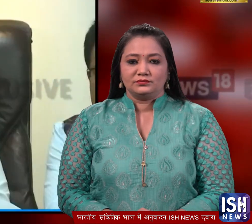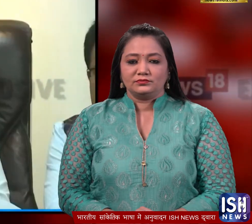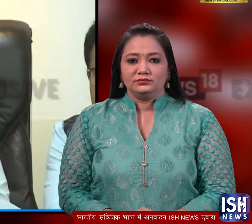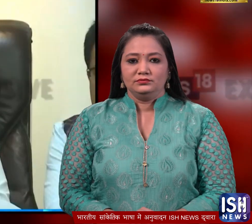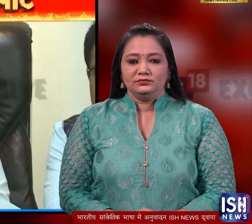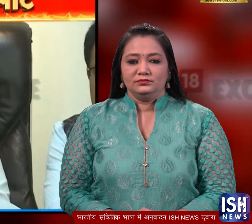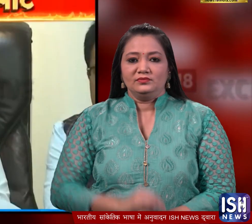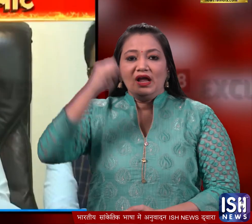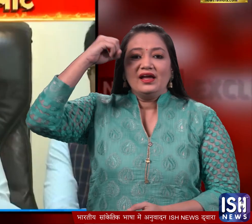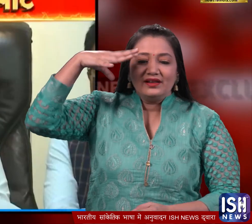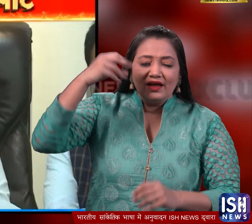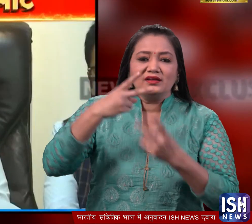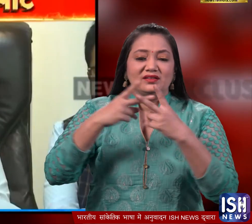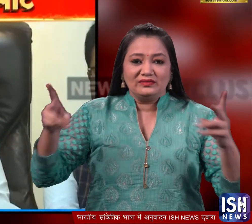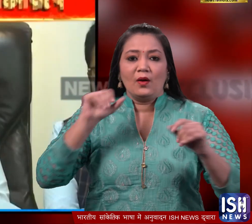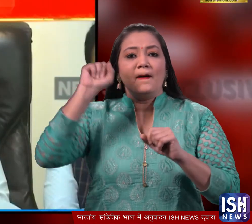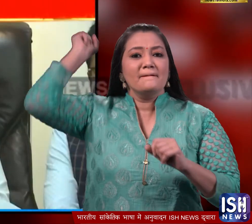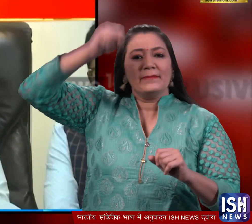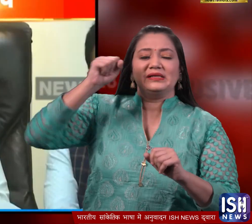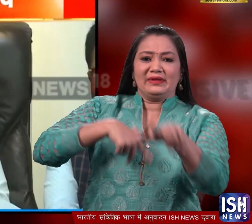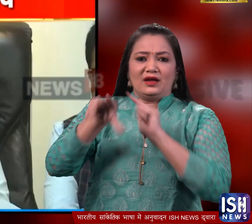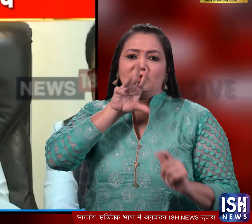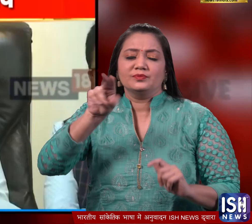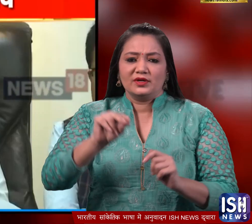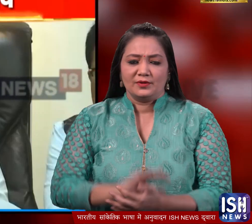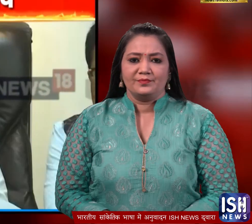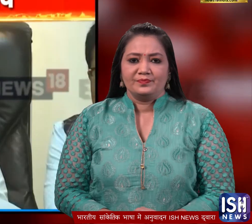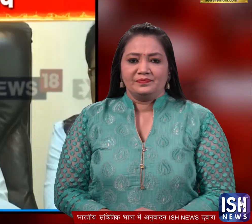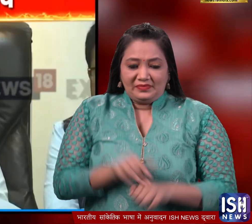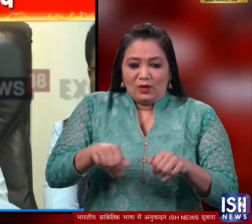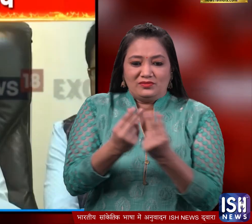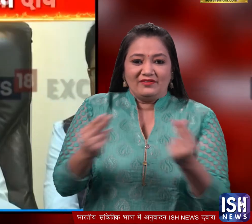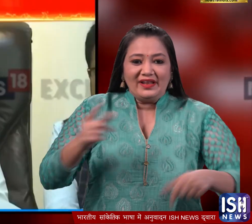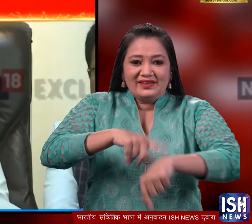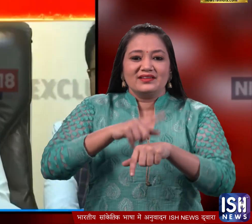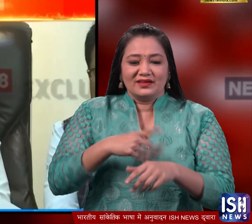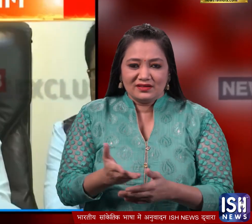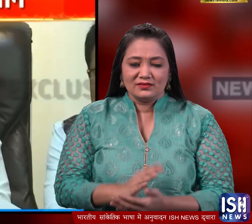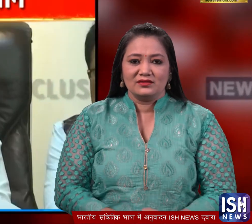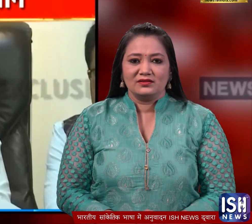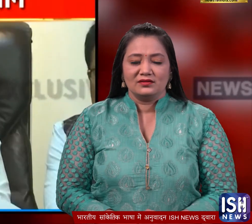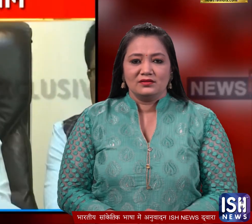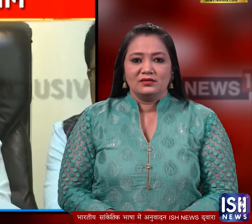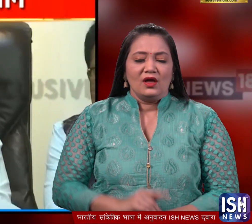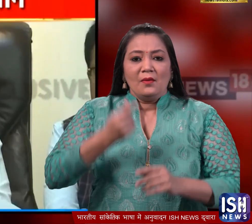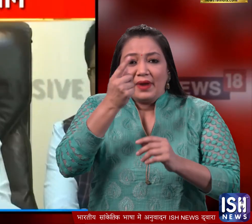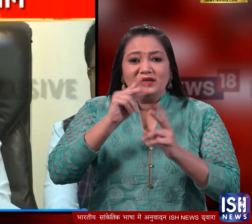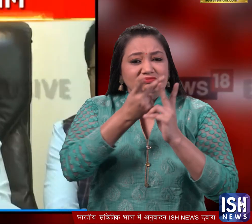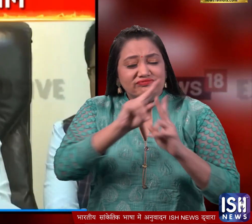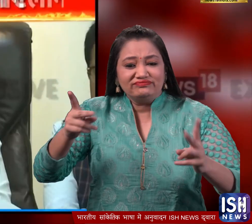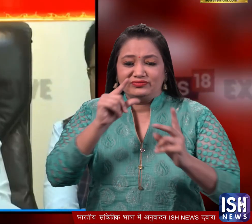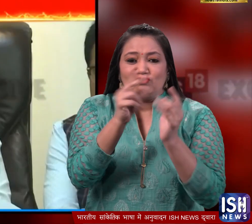बिजली दे रूप दे विच बड़ा तोहफा दिवाली का देने जा रहे हैं कि सारे रेट